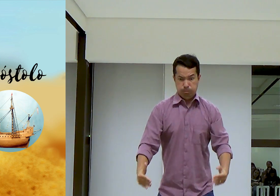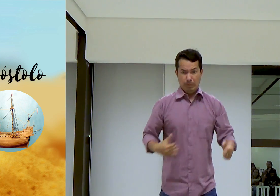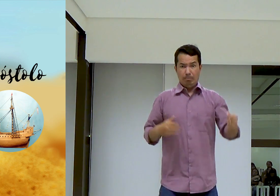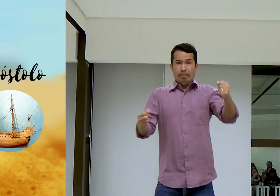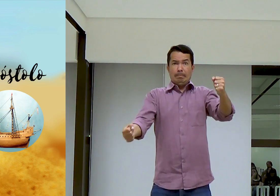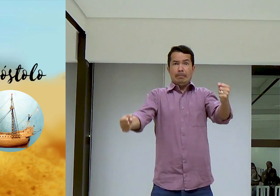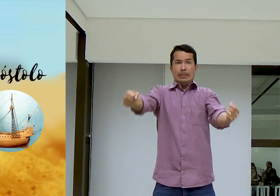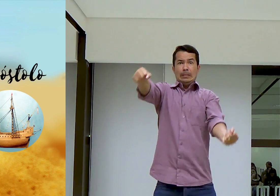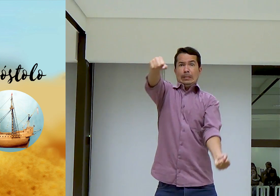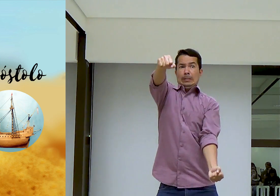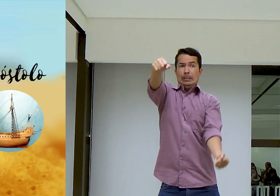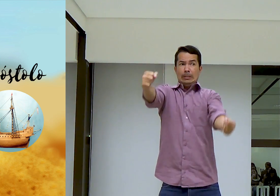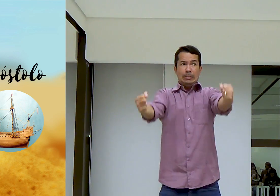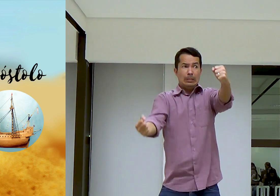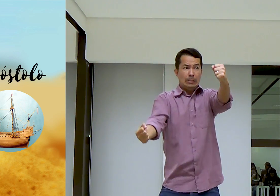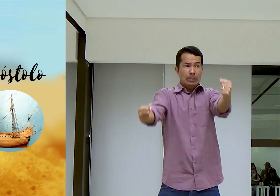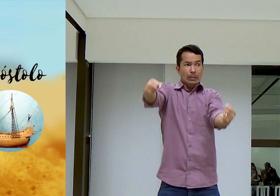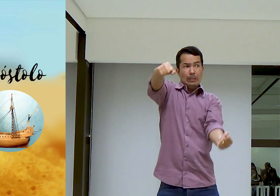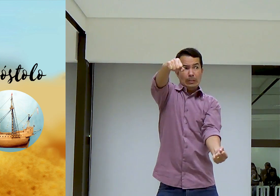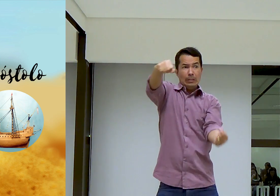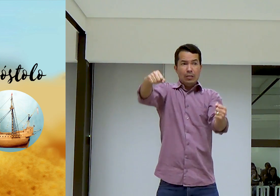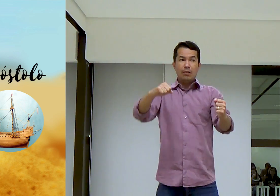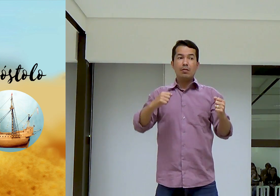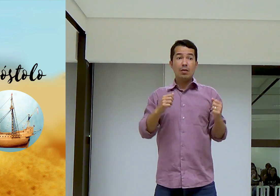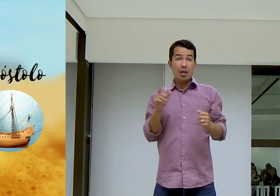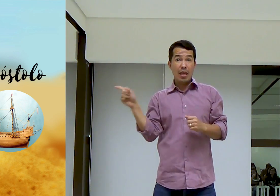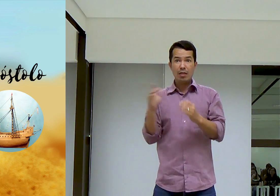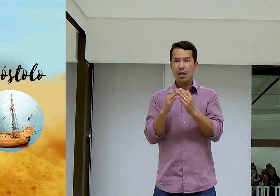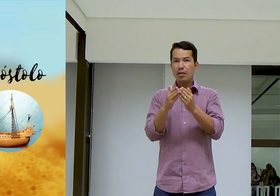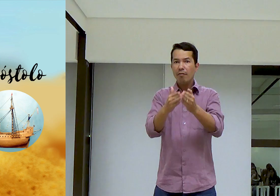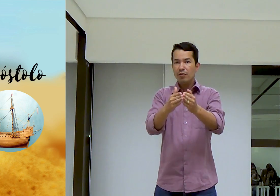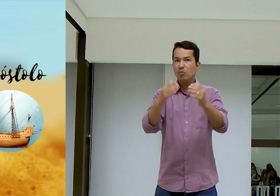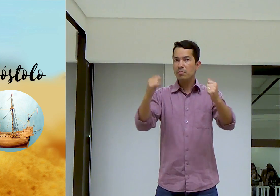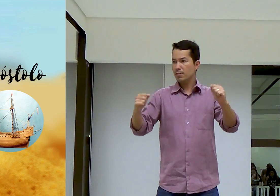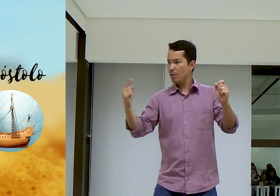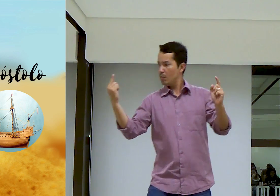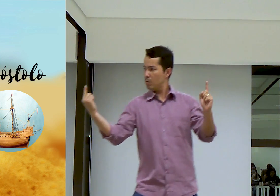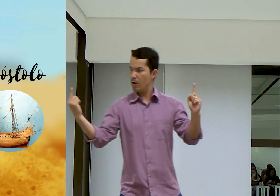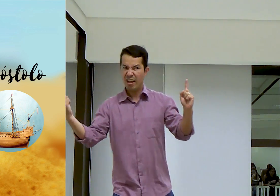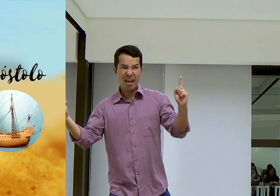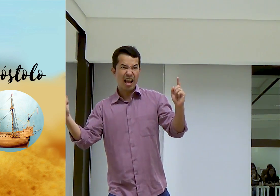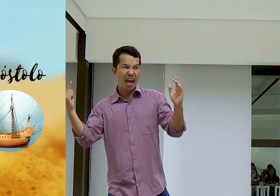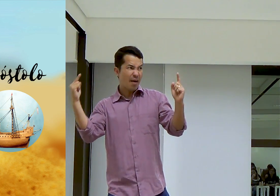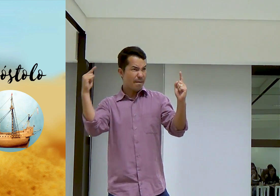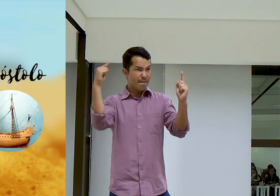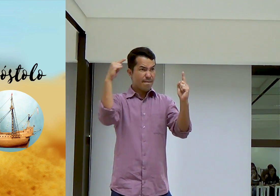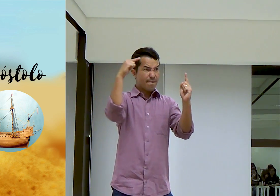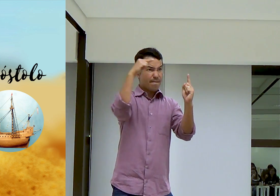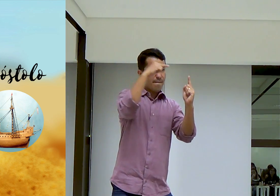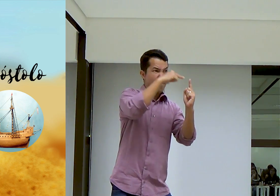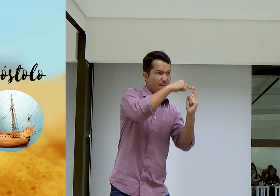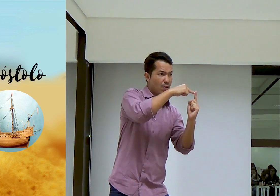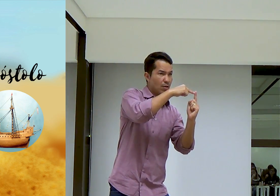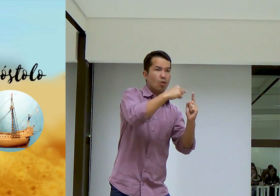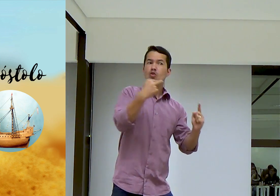este homem, então, era responsável por esse navio. E